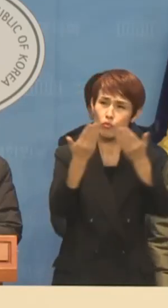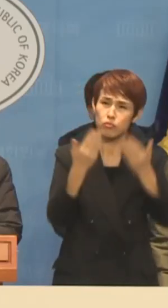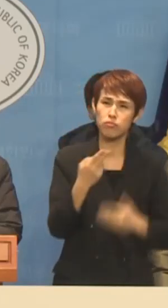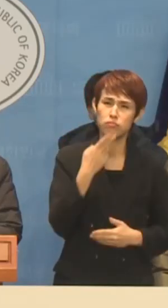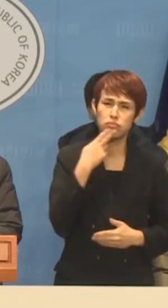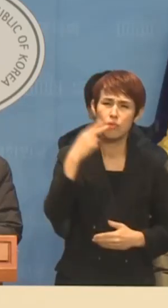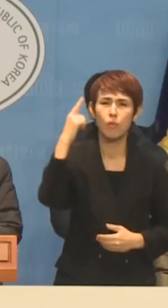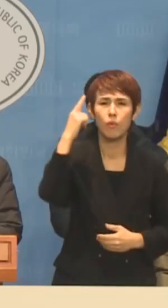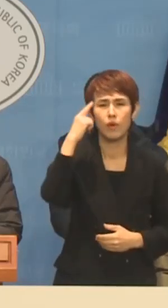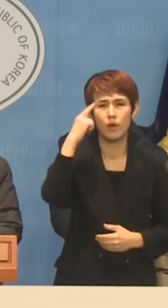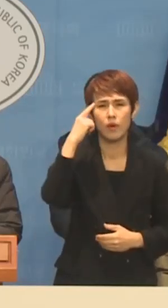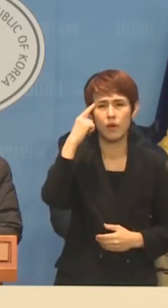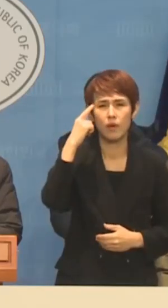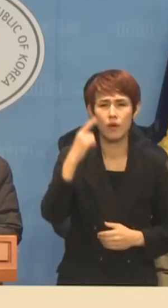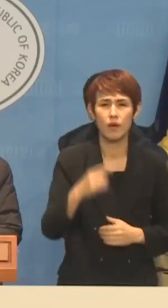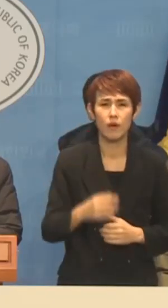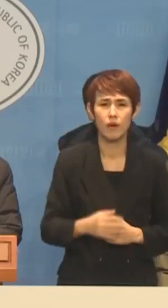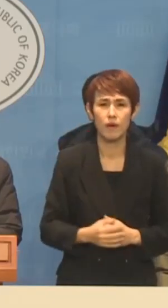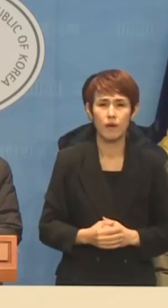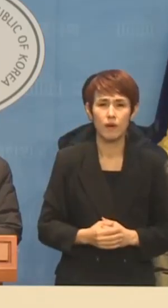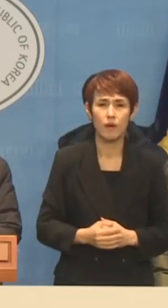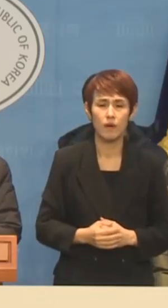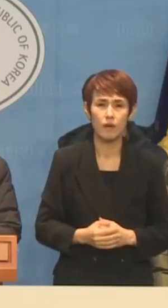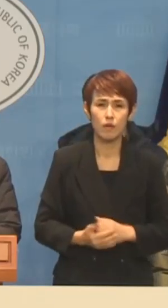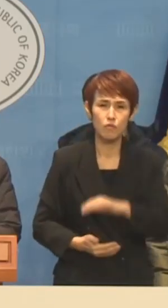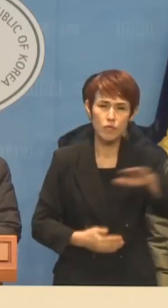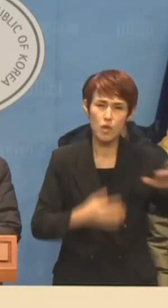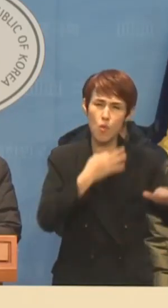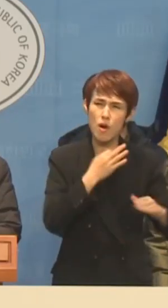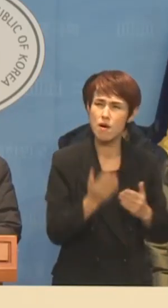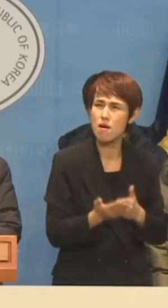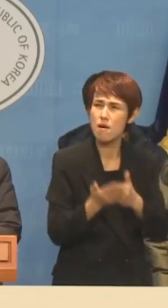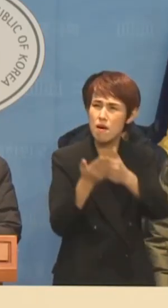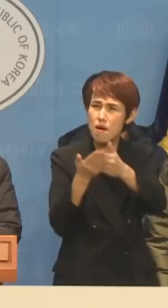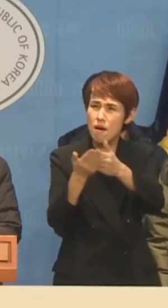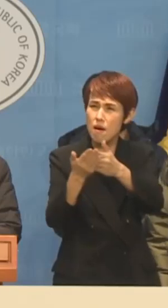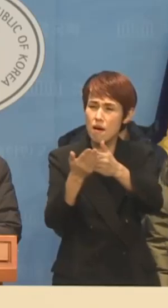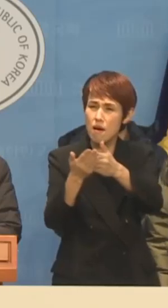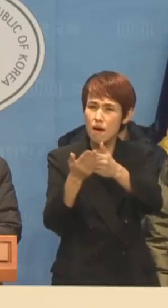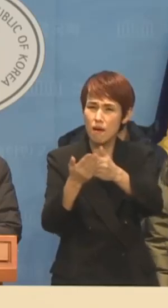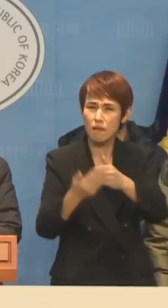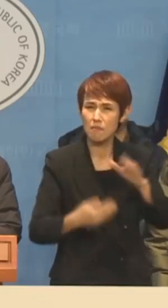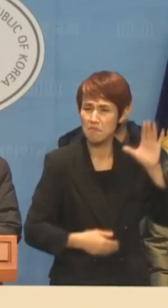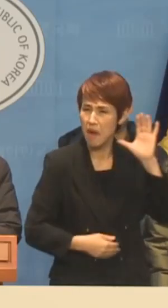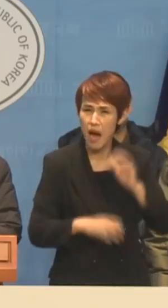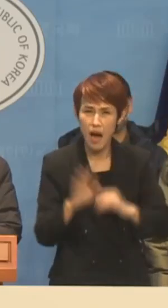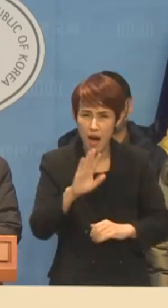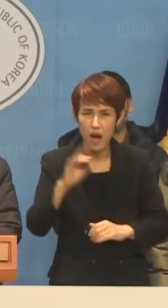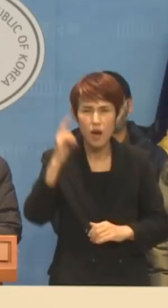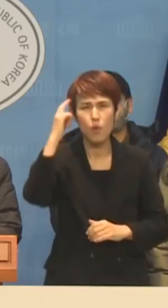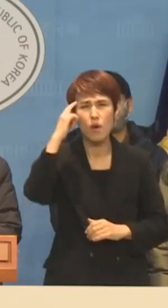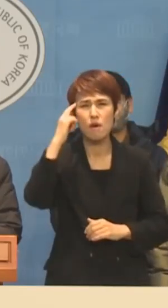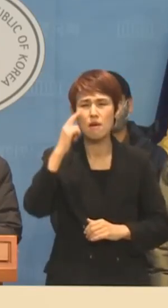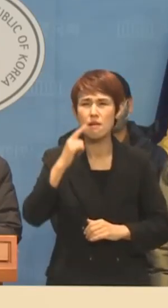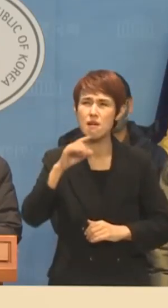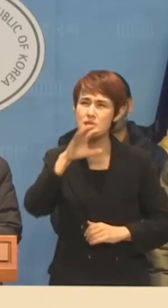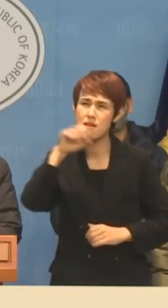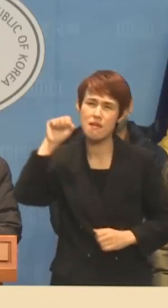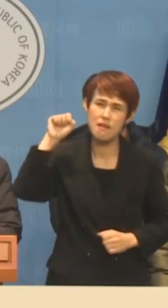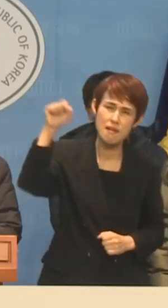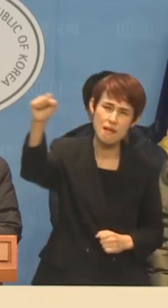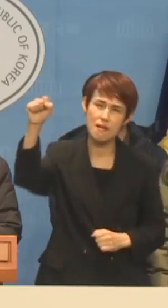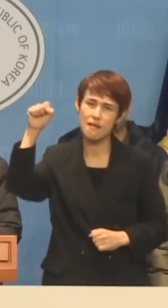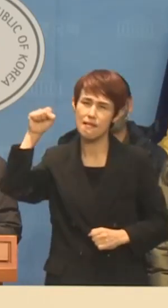않았는지, 왜 그토록 우리의 목소리에 귀 기울이지 않았는지 목이 쉬어라 외치고